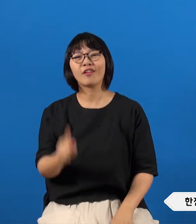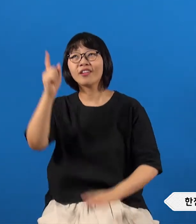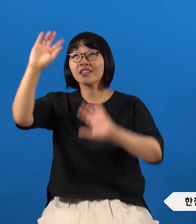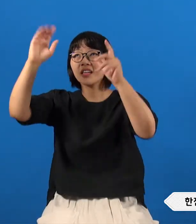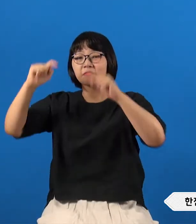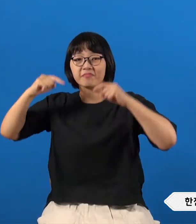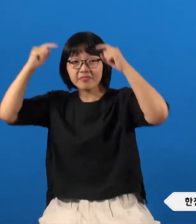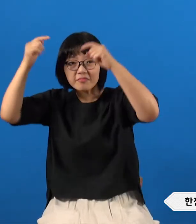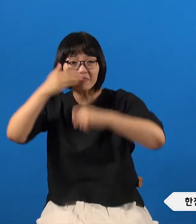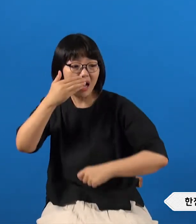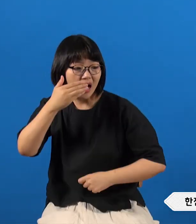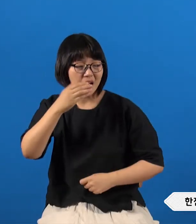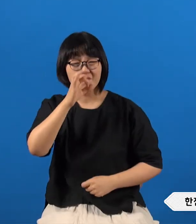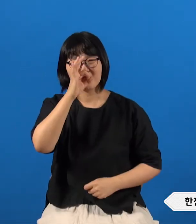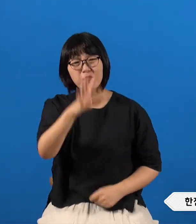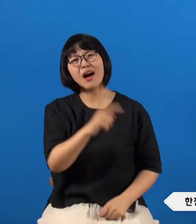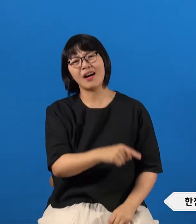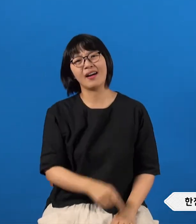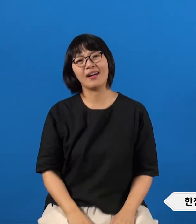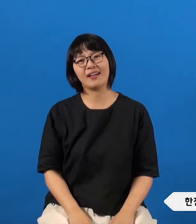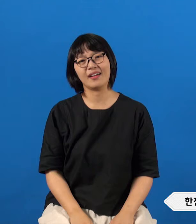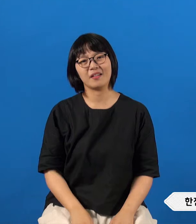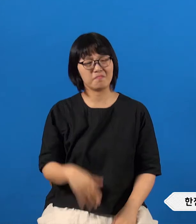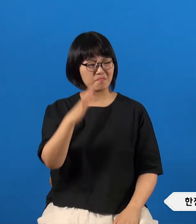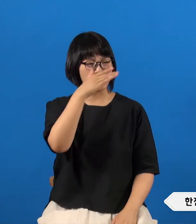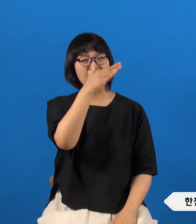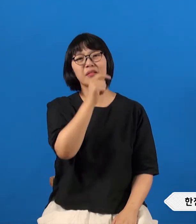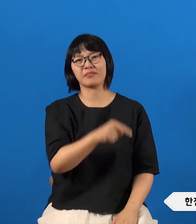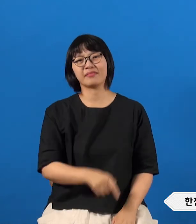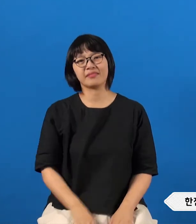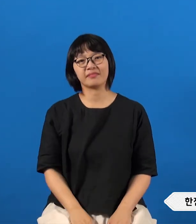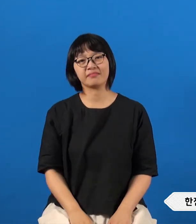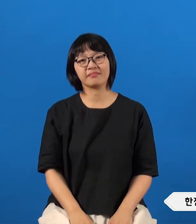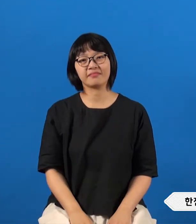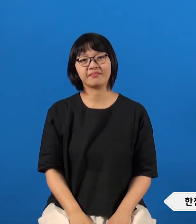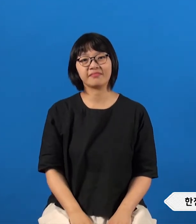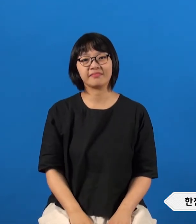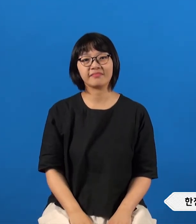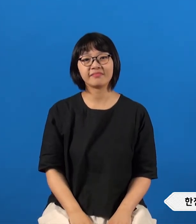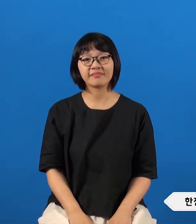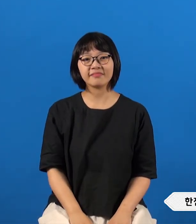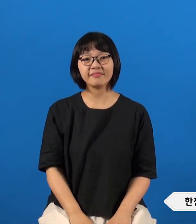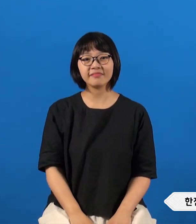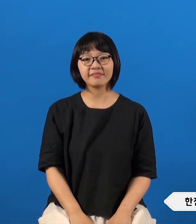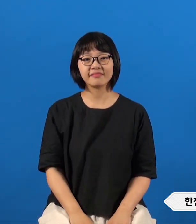천국에 들어가 보겠다 하는 것은 그건 완전한 불가능입니다.